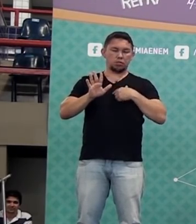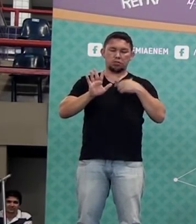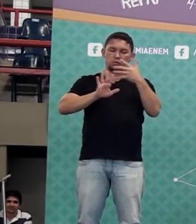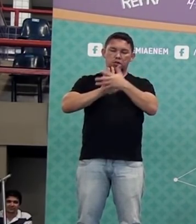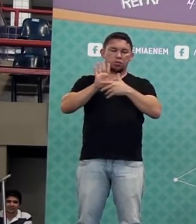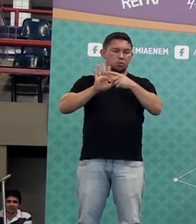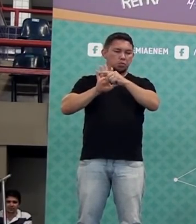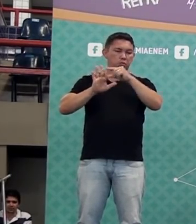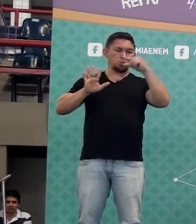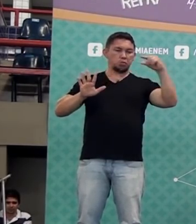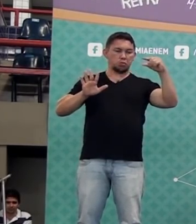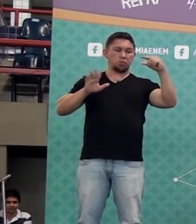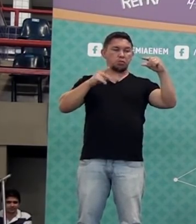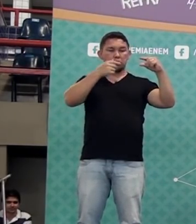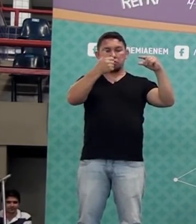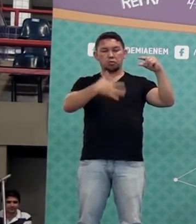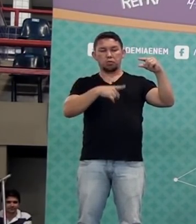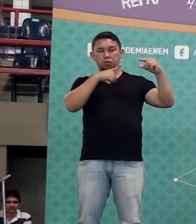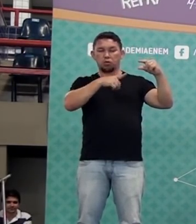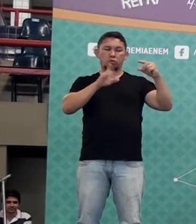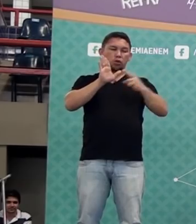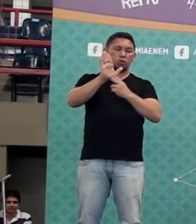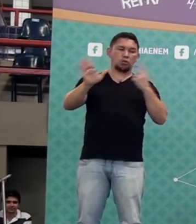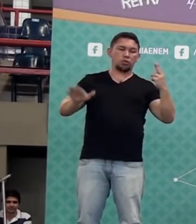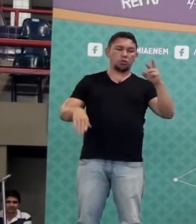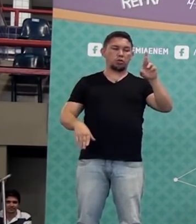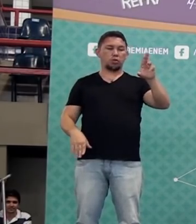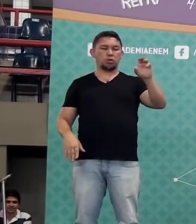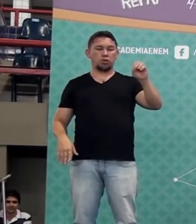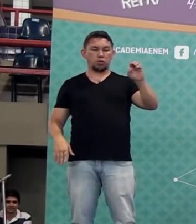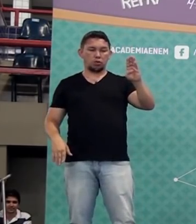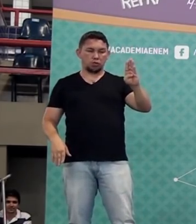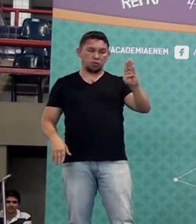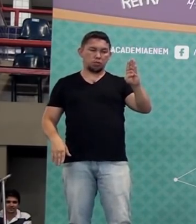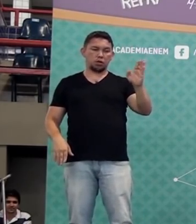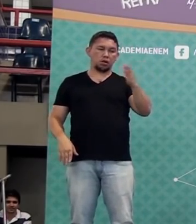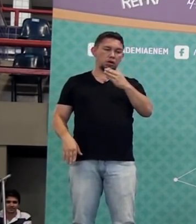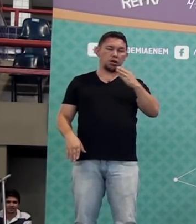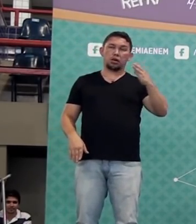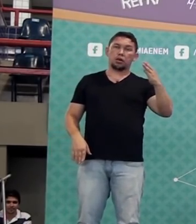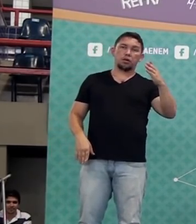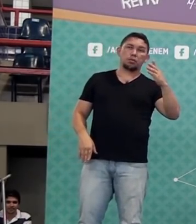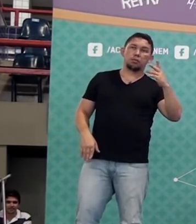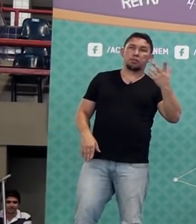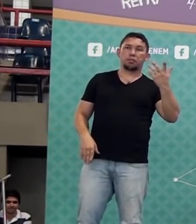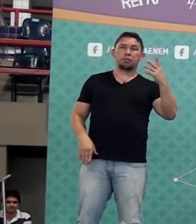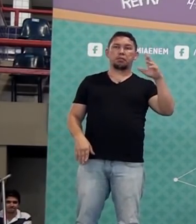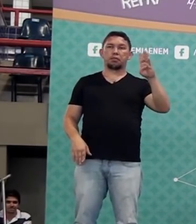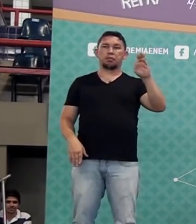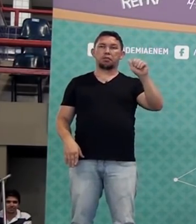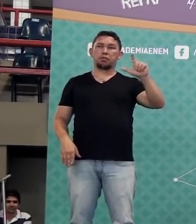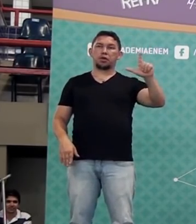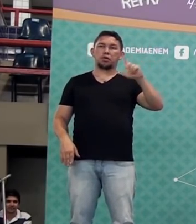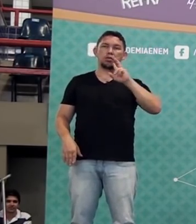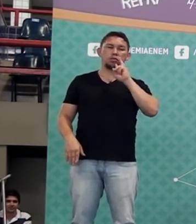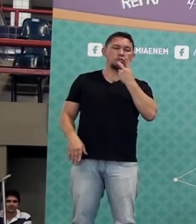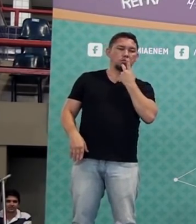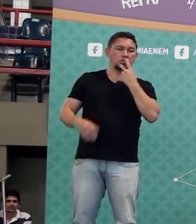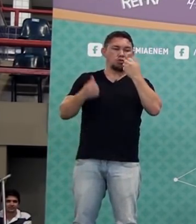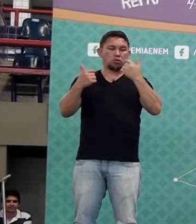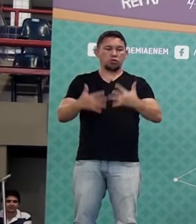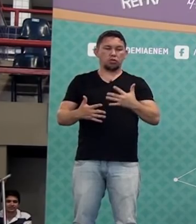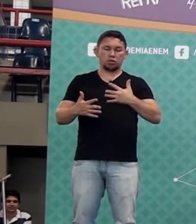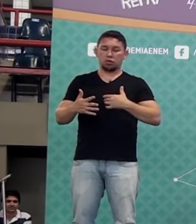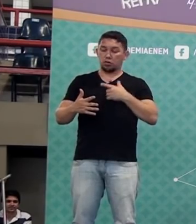texto do Hobsbawm. O que é que o Hobsbawm está dizendo aí? Olha que coisa contraditória, não é? A